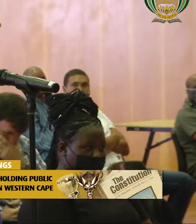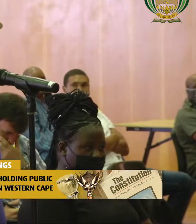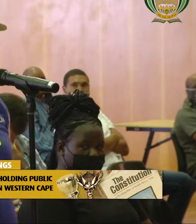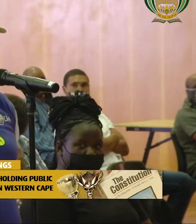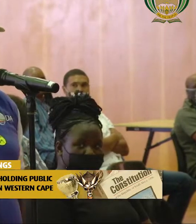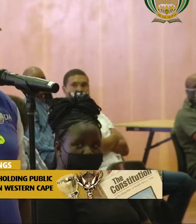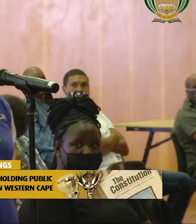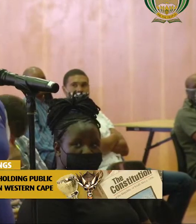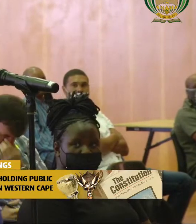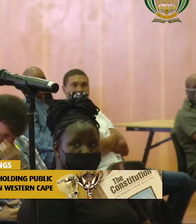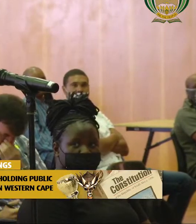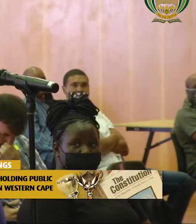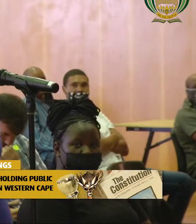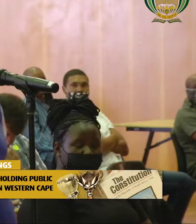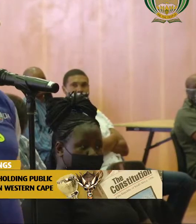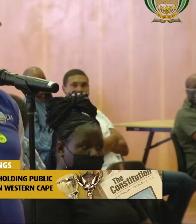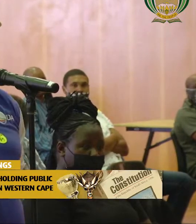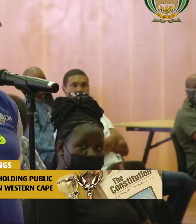Good morning all.